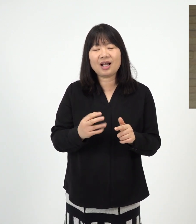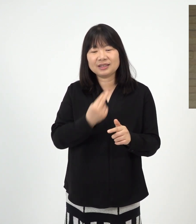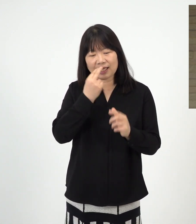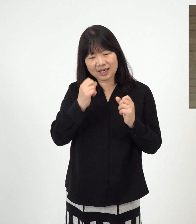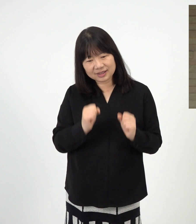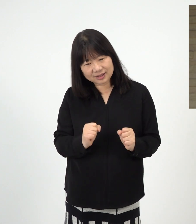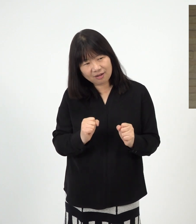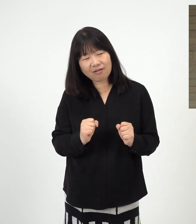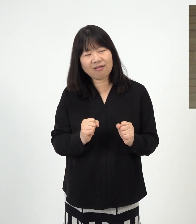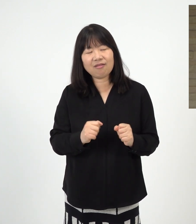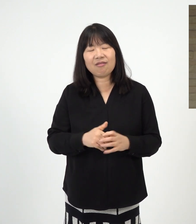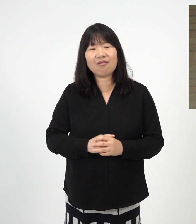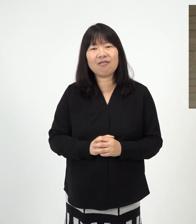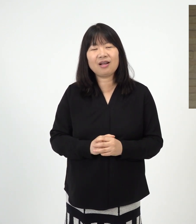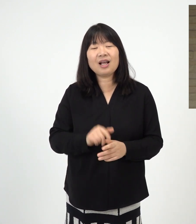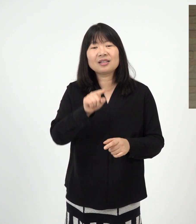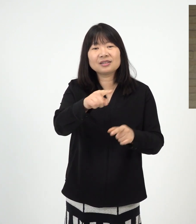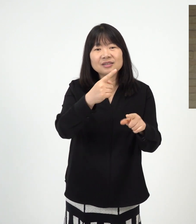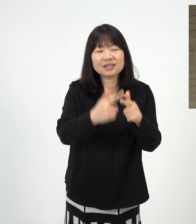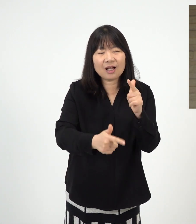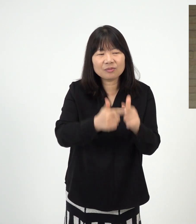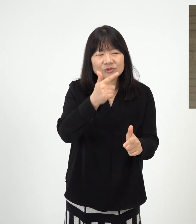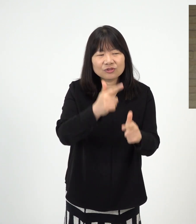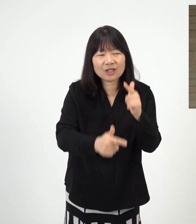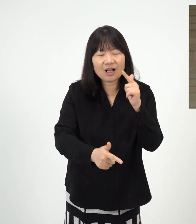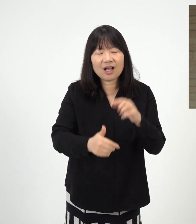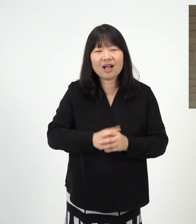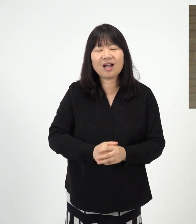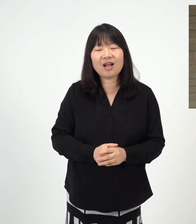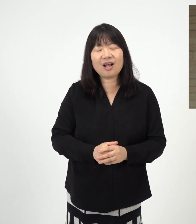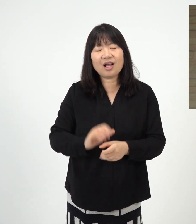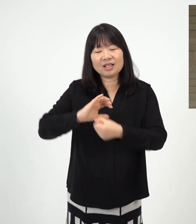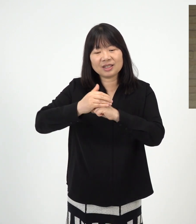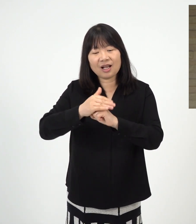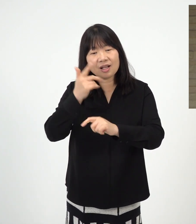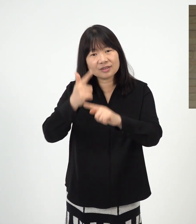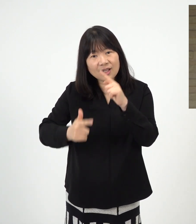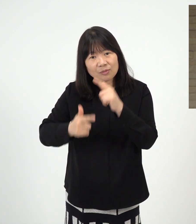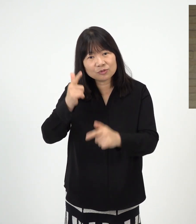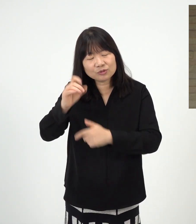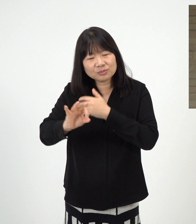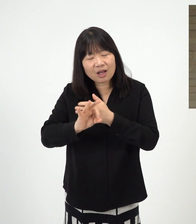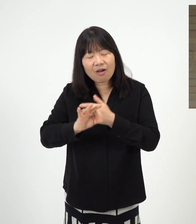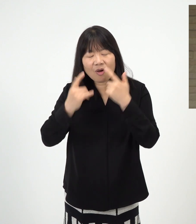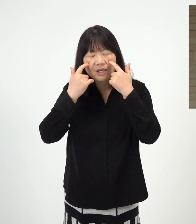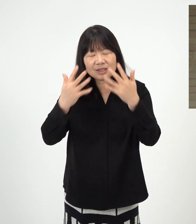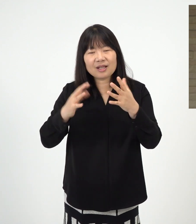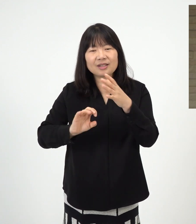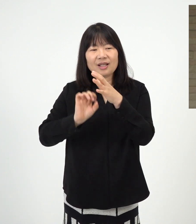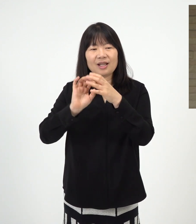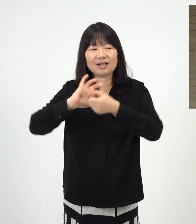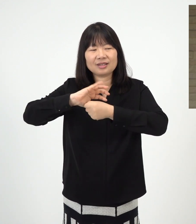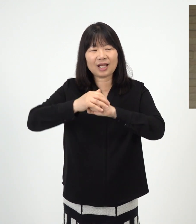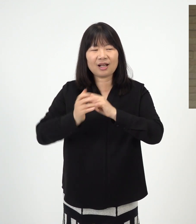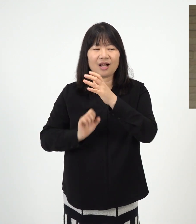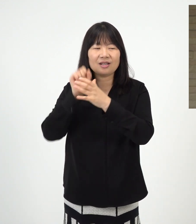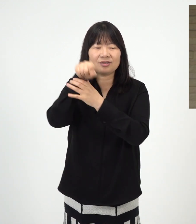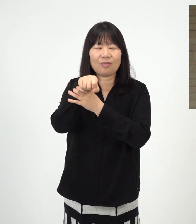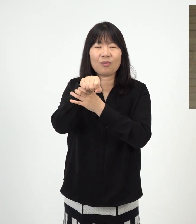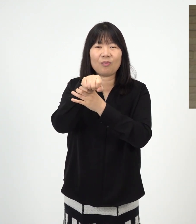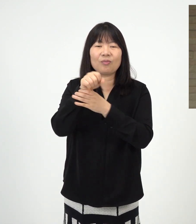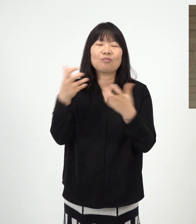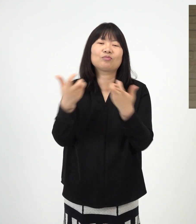살아있는 나무고 그 나무가 사과나무라면 반드시 사과가 맺히는